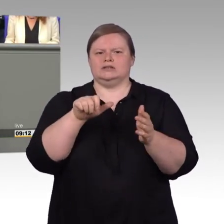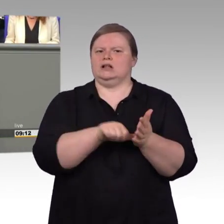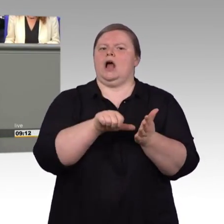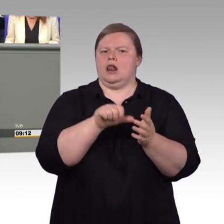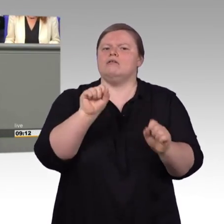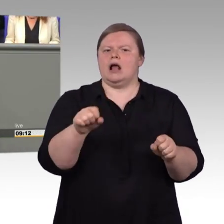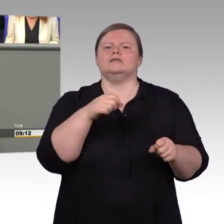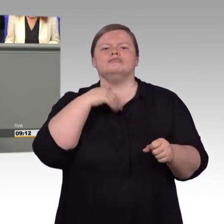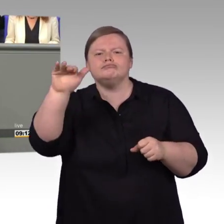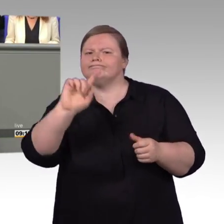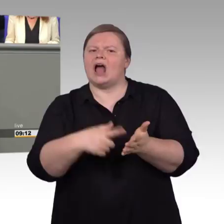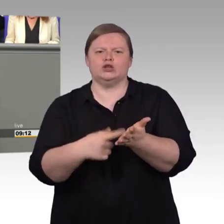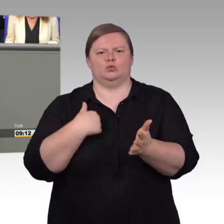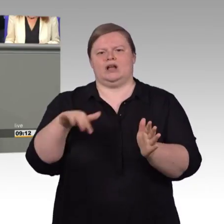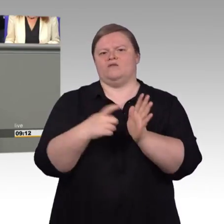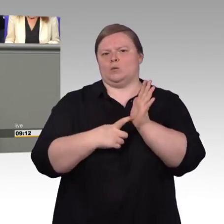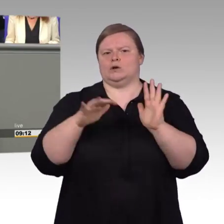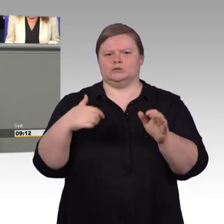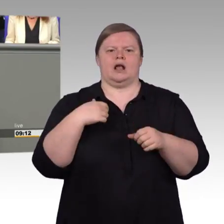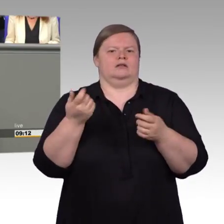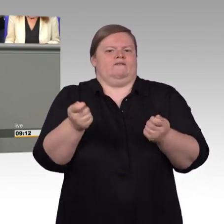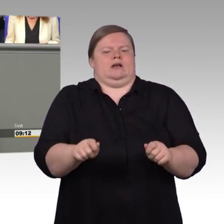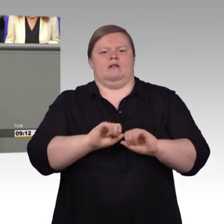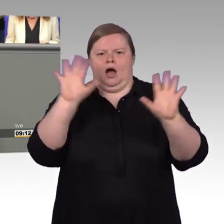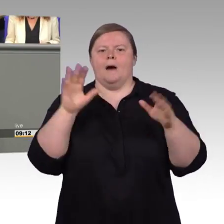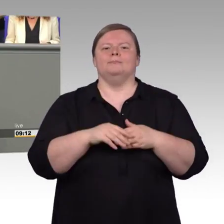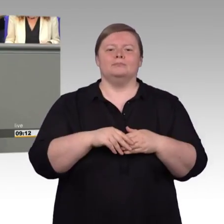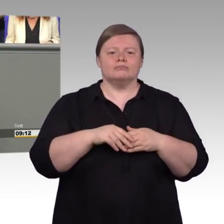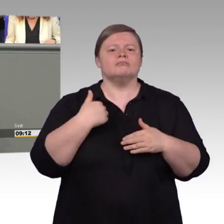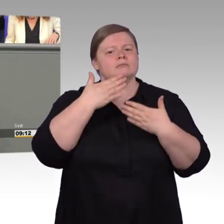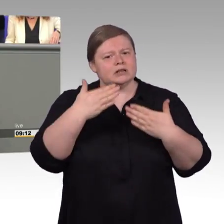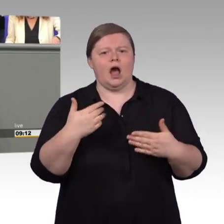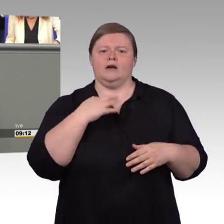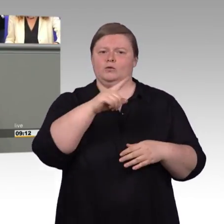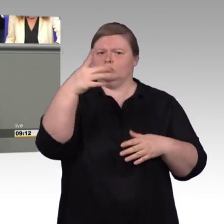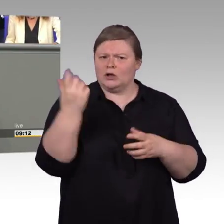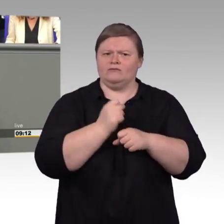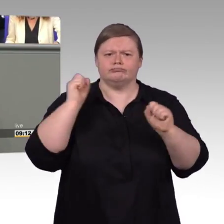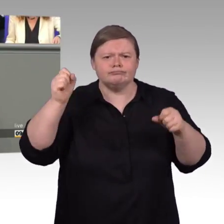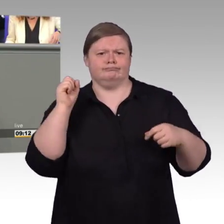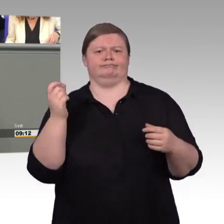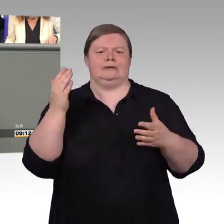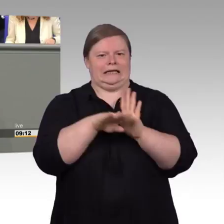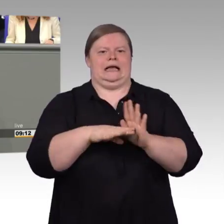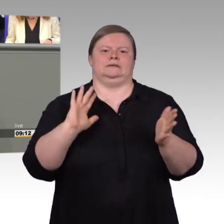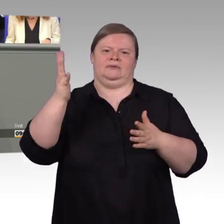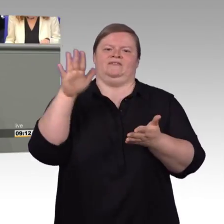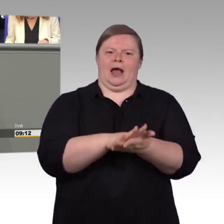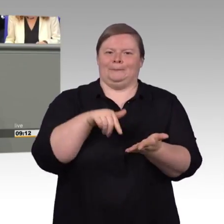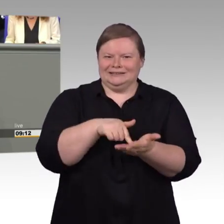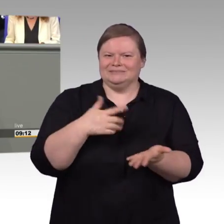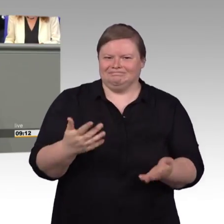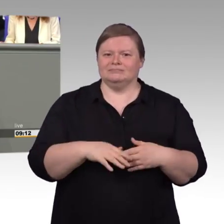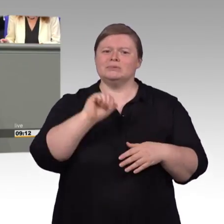sehr engagiert haben. Es war in der Tat bis zuletzt ein spannendes Beratungsverfahren, insbesondere gestern. Aber ich glaube, es war gut, dass